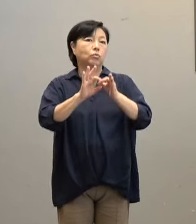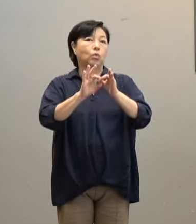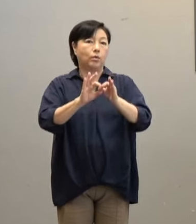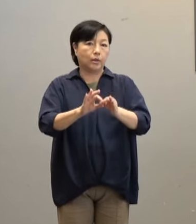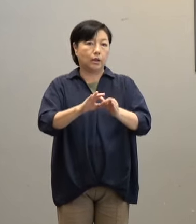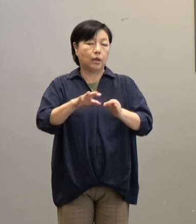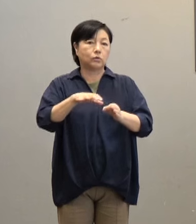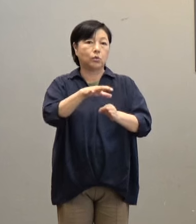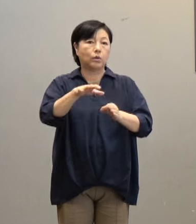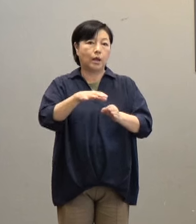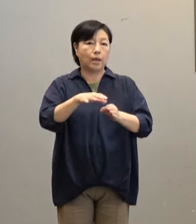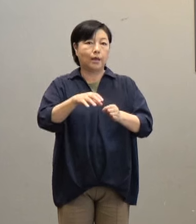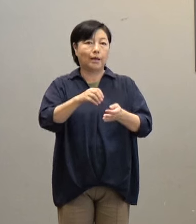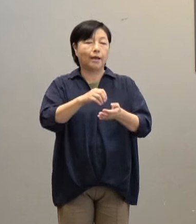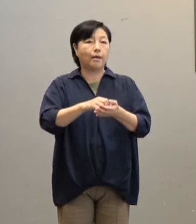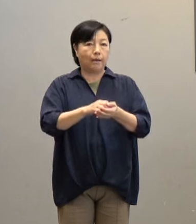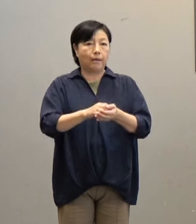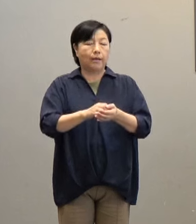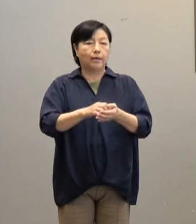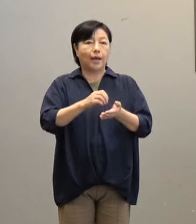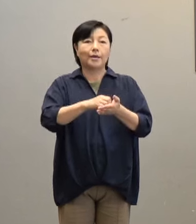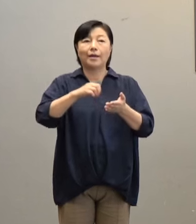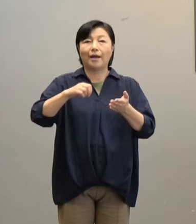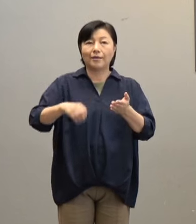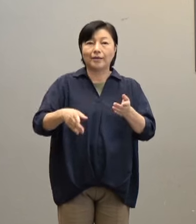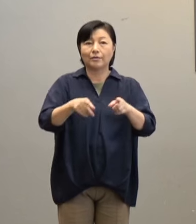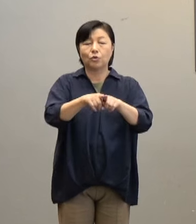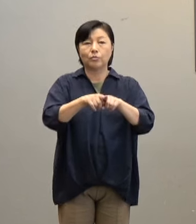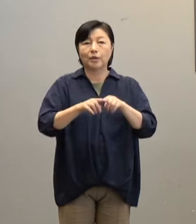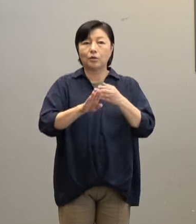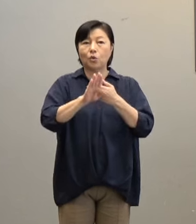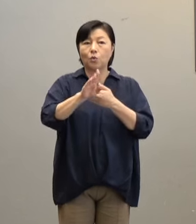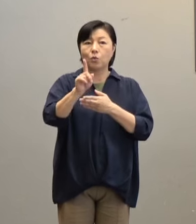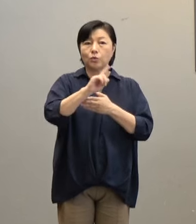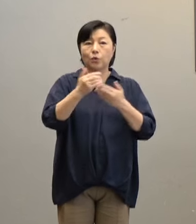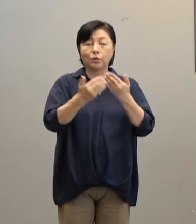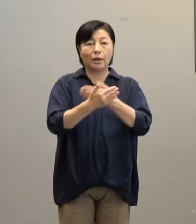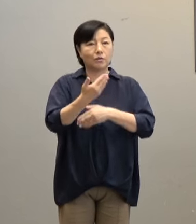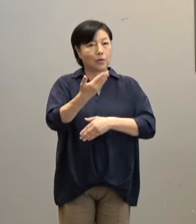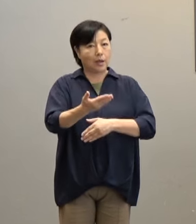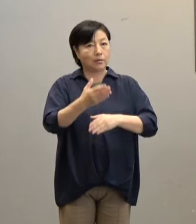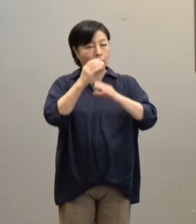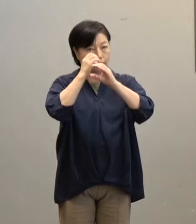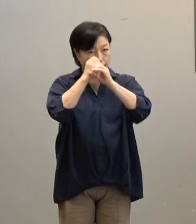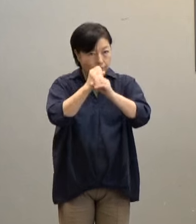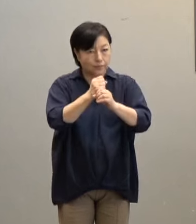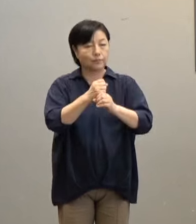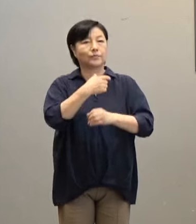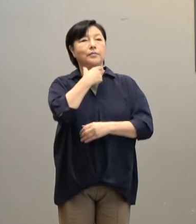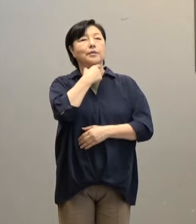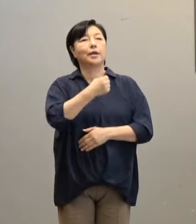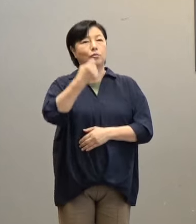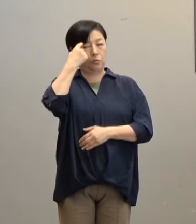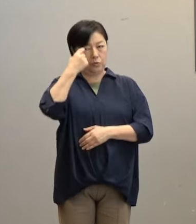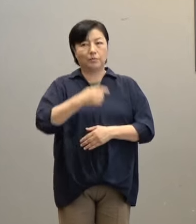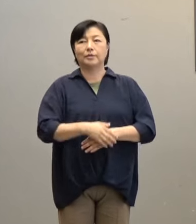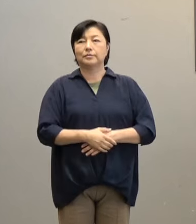そういったあたり解禁に伴って今後どうなっていくのかというのは注視していきたいなというふうに思っ